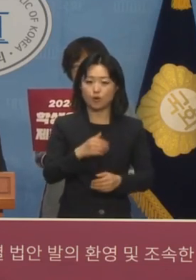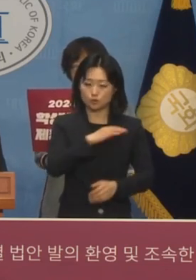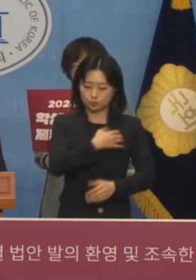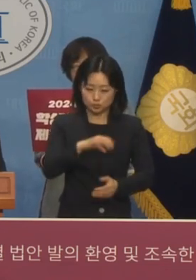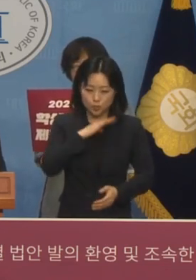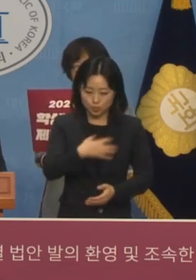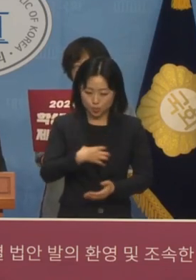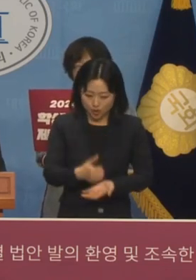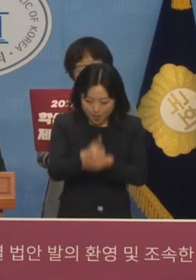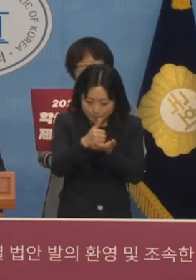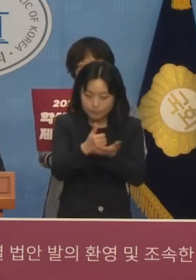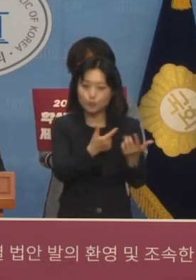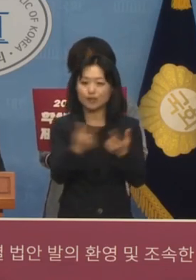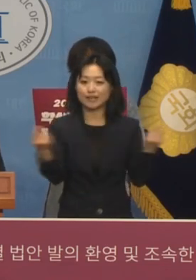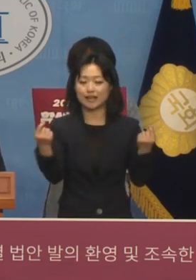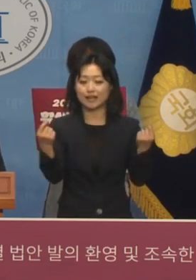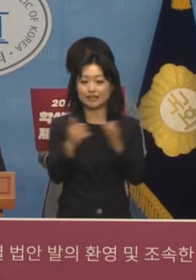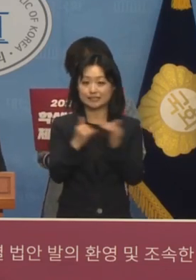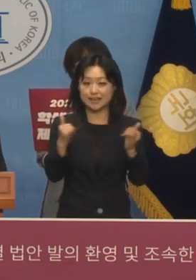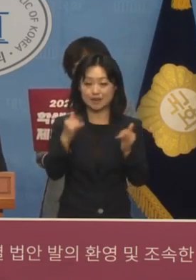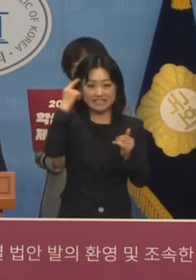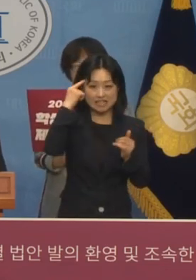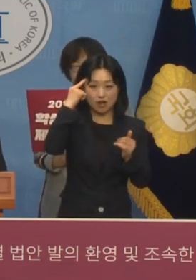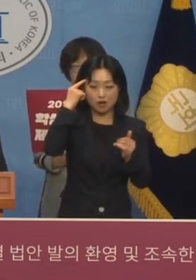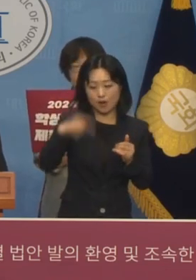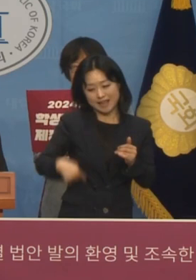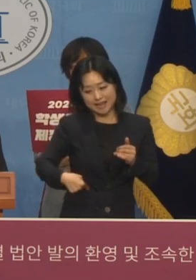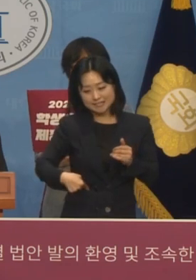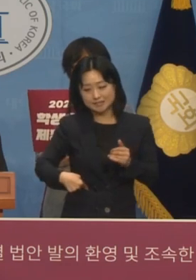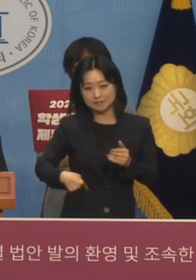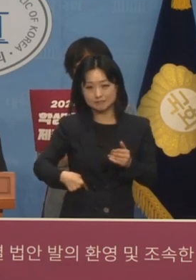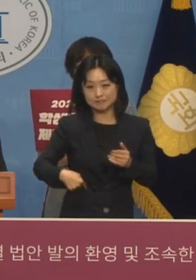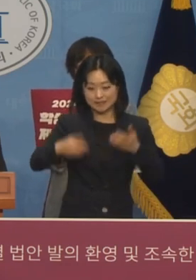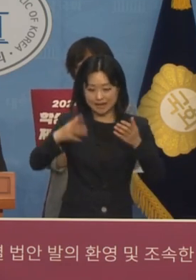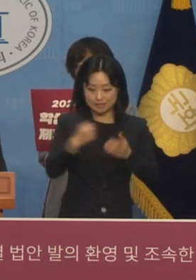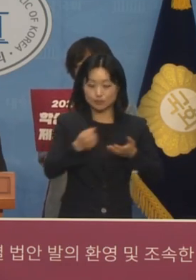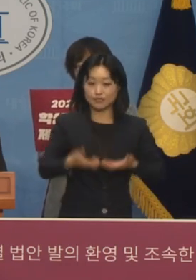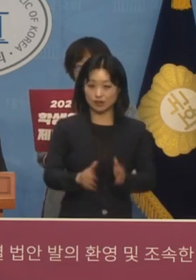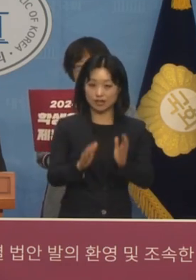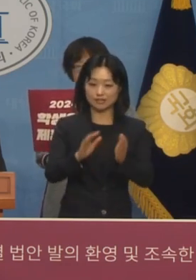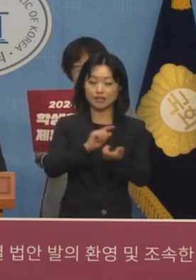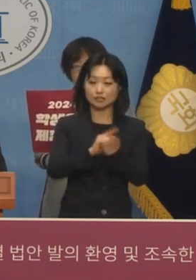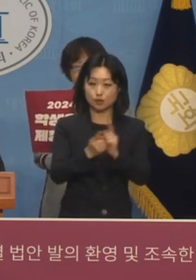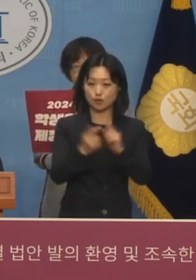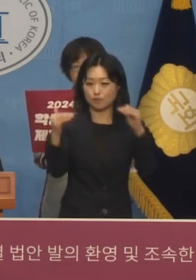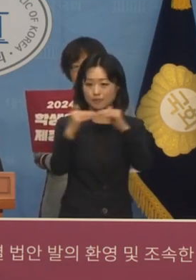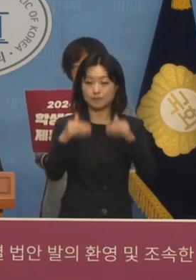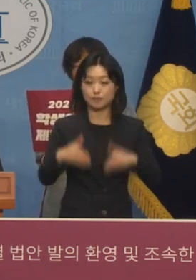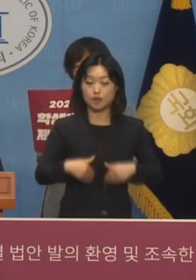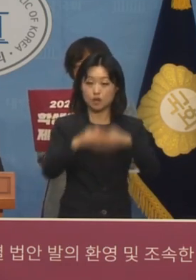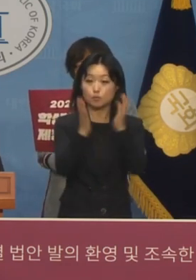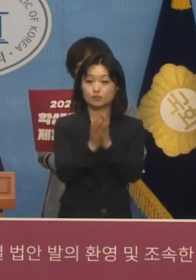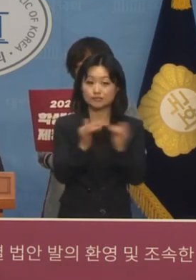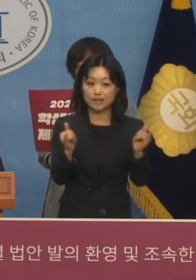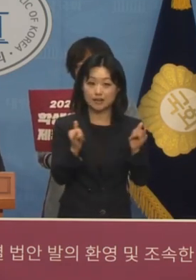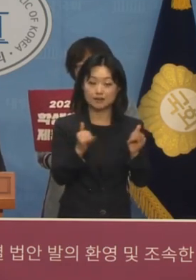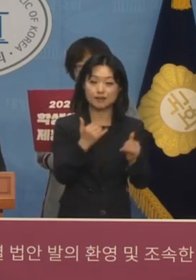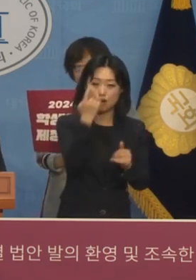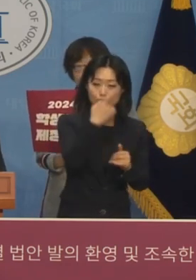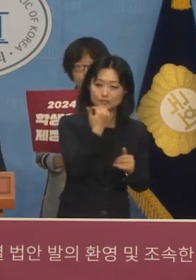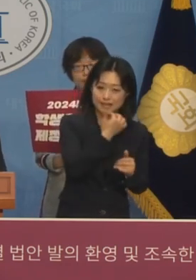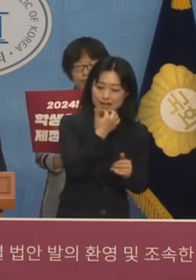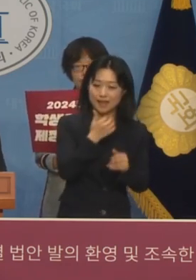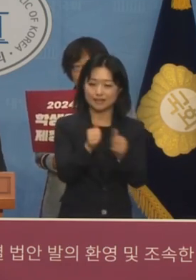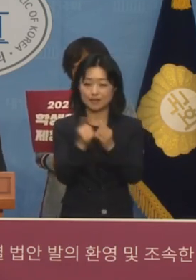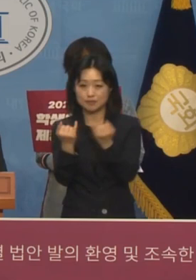가진다. 사람은 이성과 양심을 타고났으므로 서로를 형제의 정신으로 대해야 한다. 2조 모든 사람은 인종, 피부색,